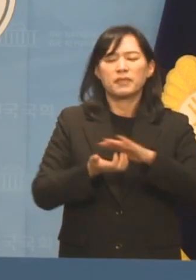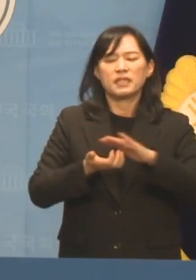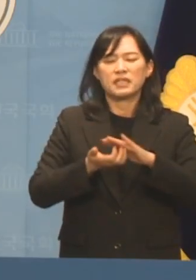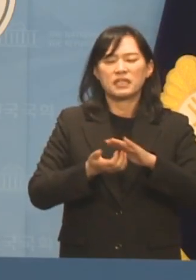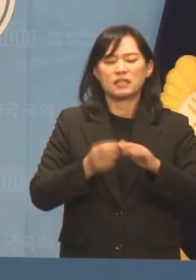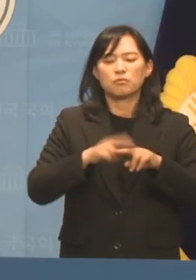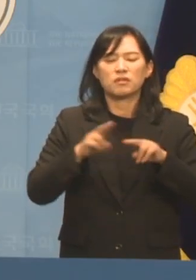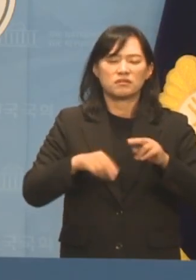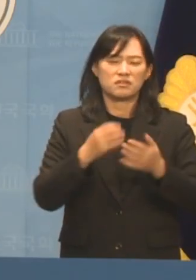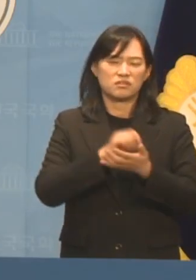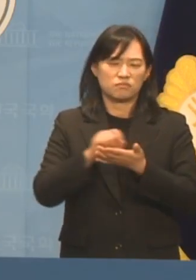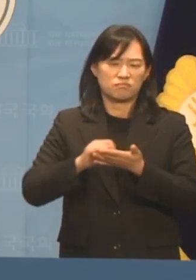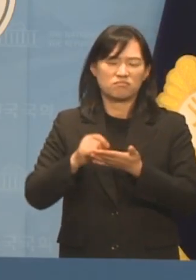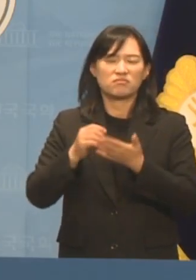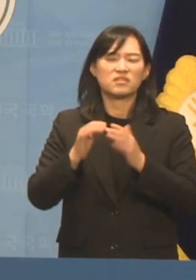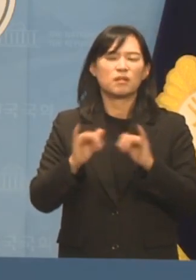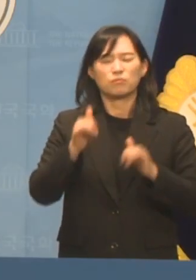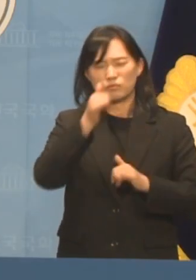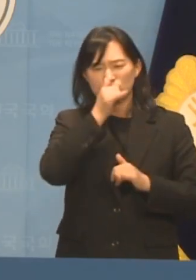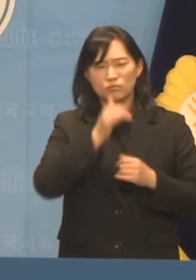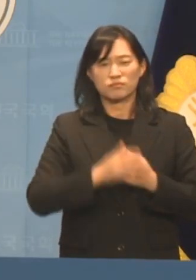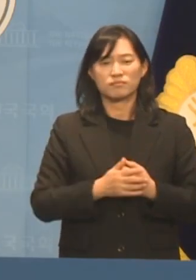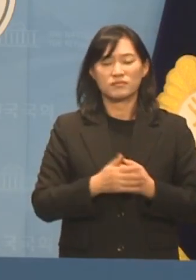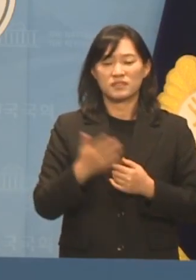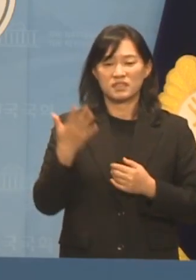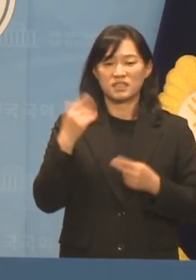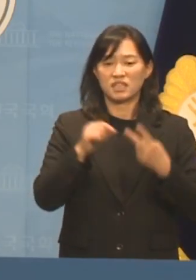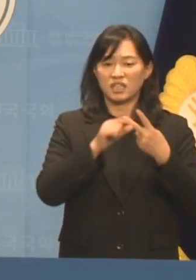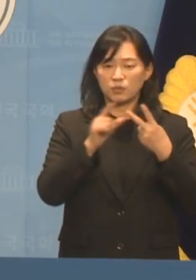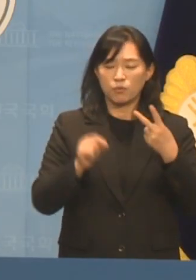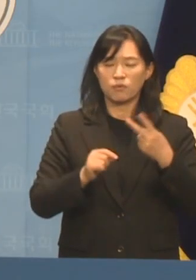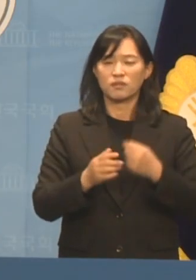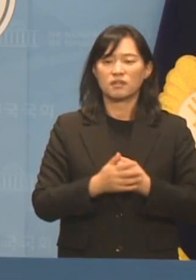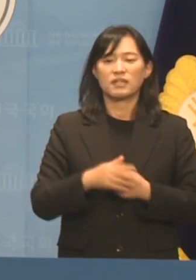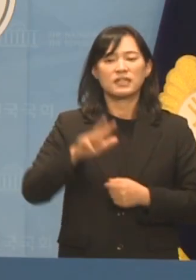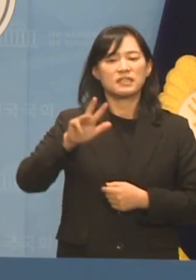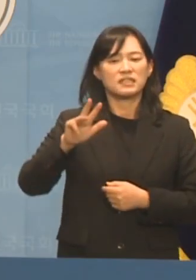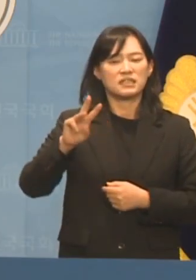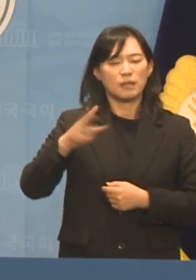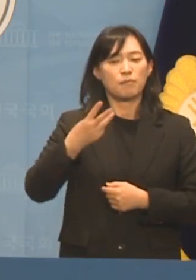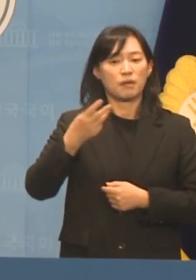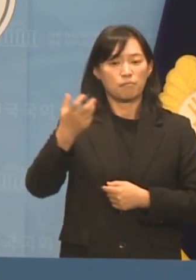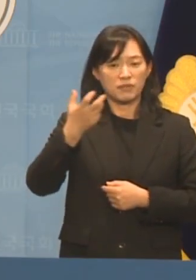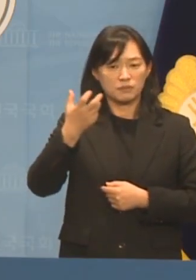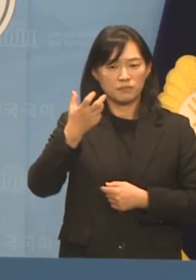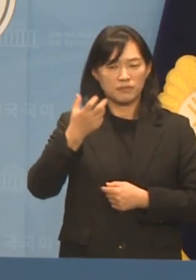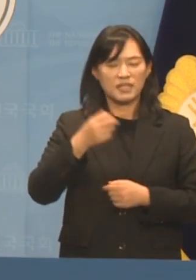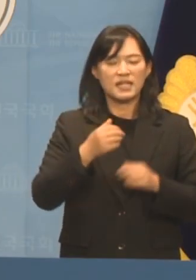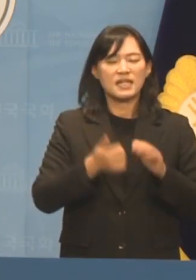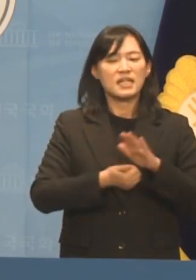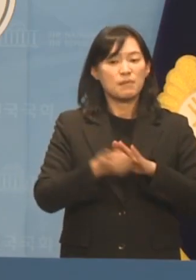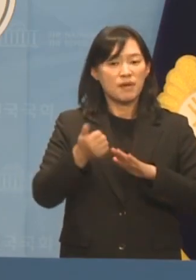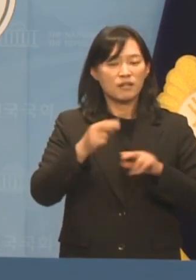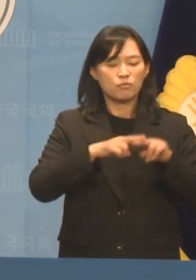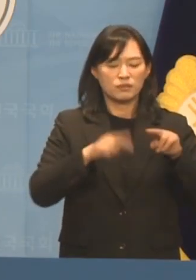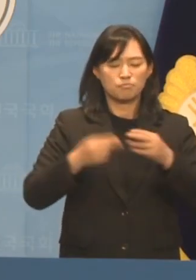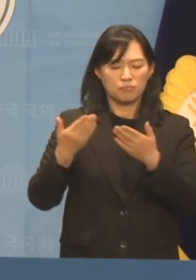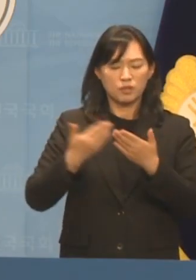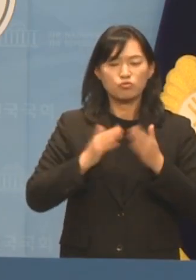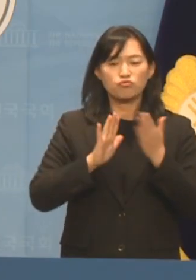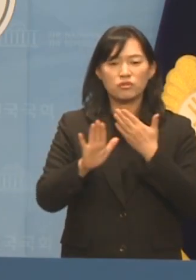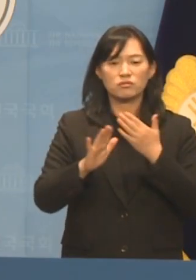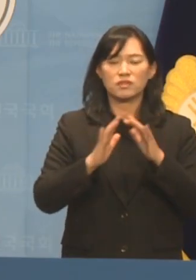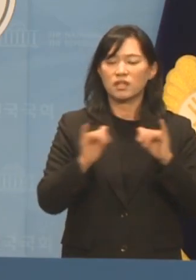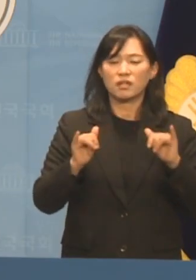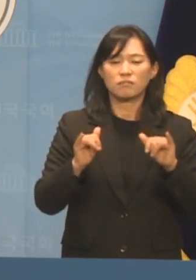생겨나고 있습니다. 지난 2월 부산, 울산, 경남에 380명의 희망퇴직을 받은 이후에도 전혀 인력을